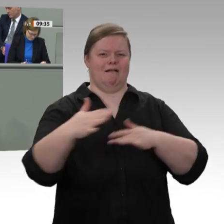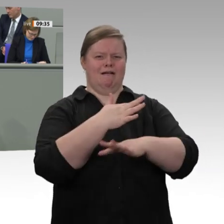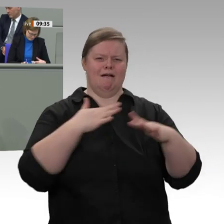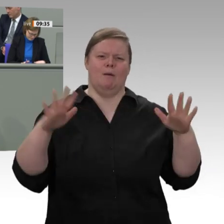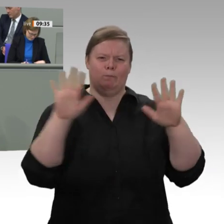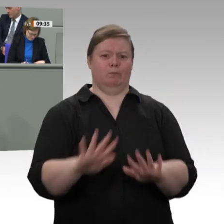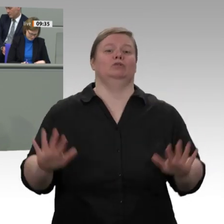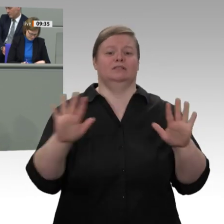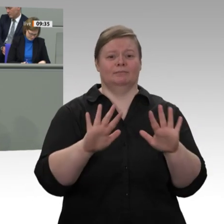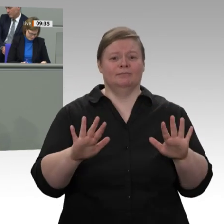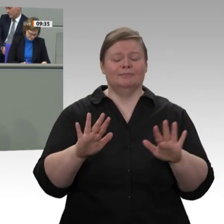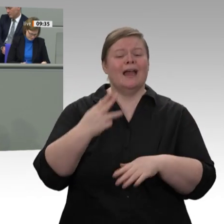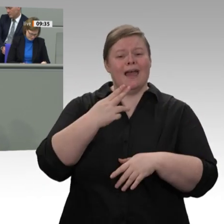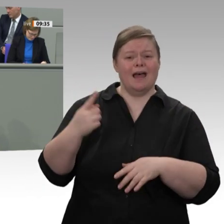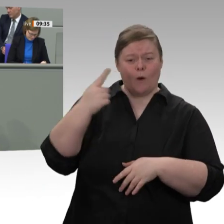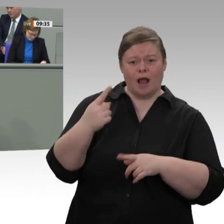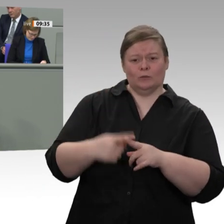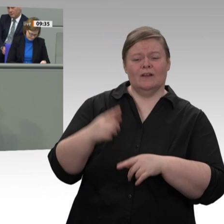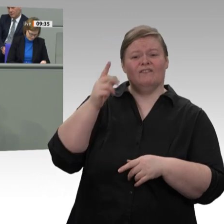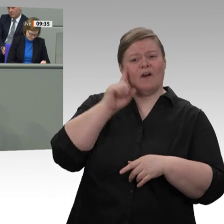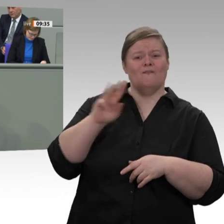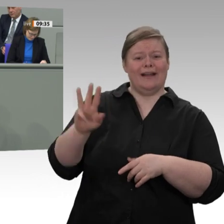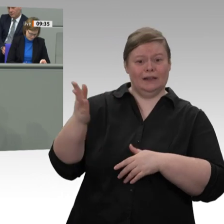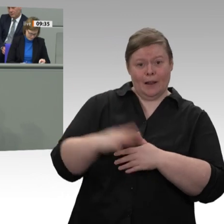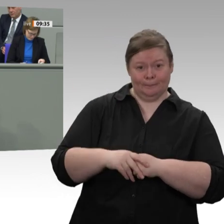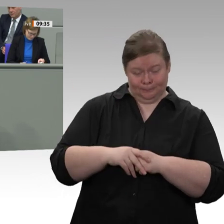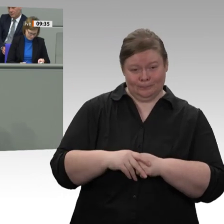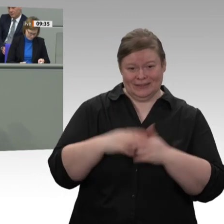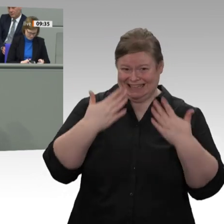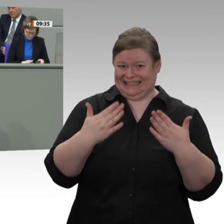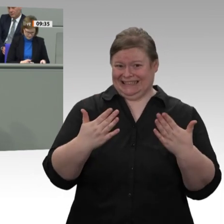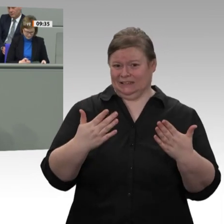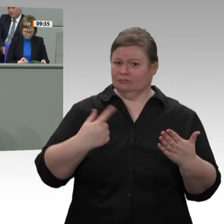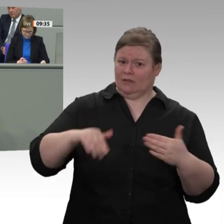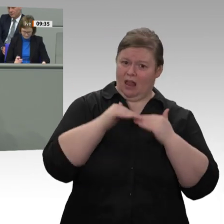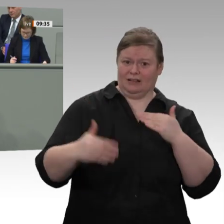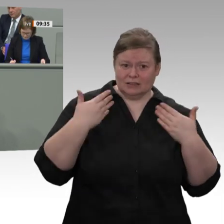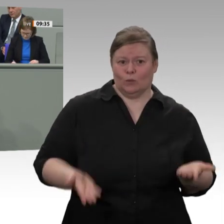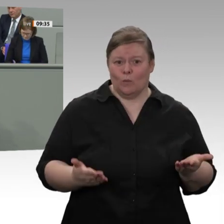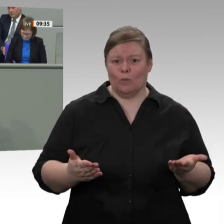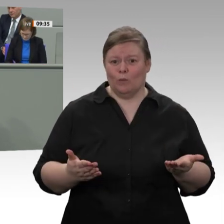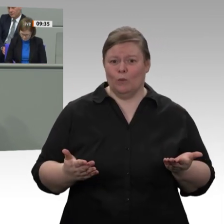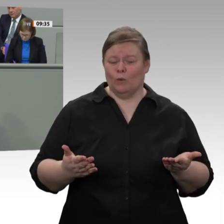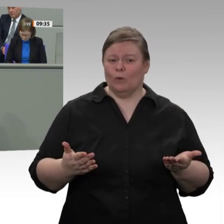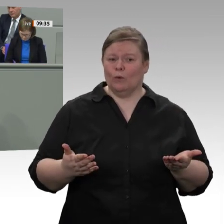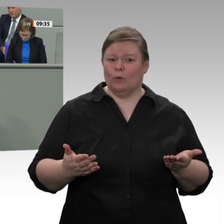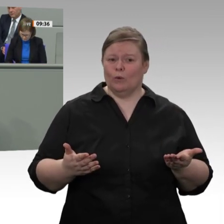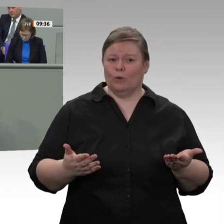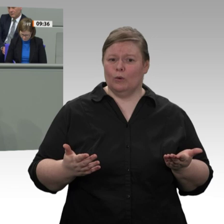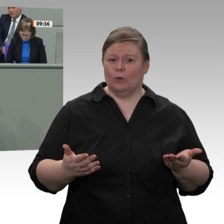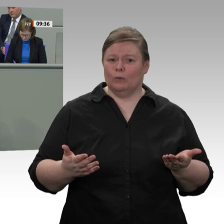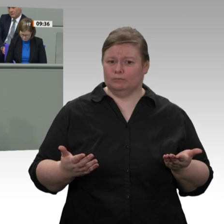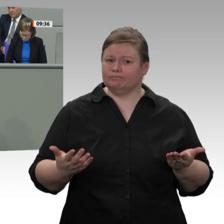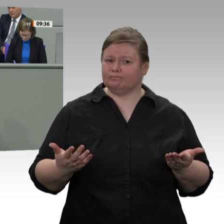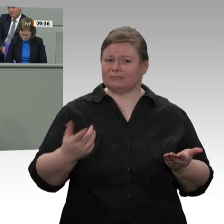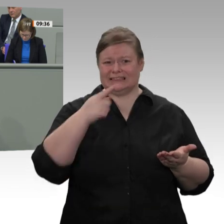den Jahrzehnten. Und doch gibt es eine Ausstellung über den Karneval im Nationalsozialismus. Und Sie können